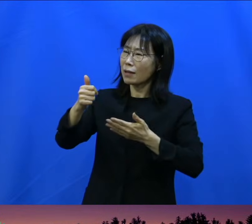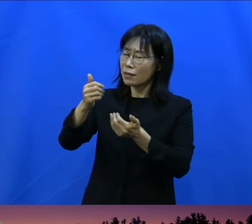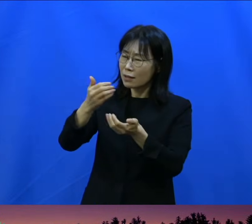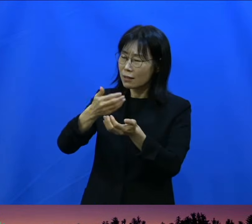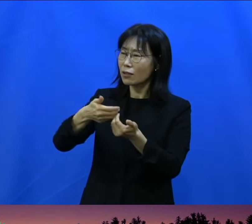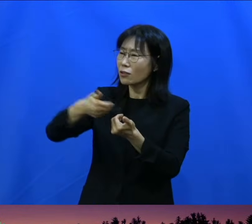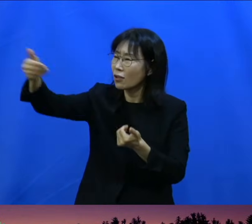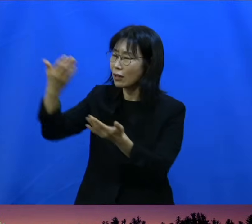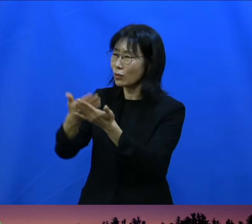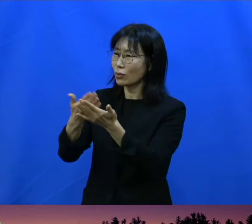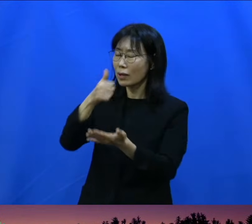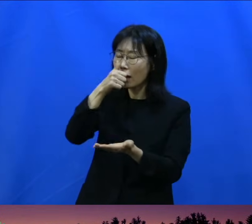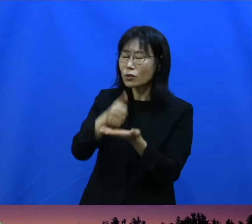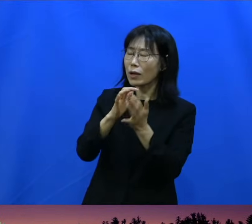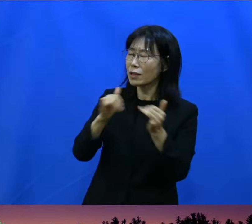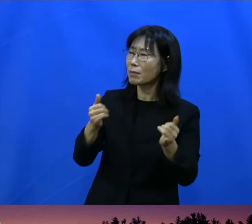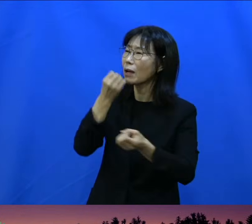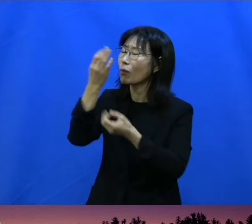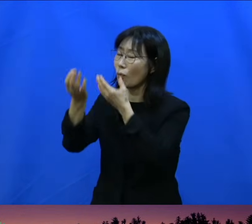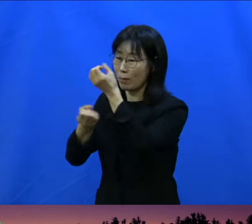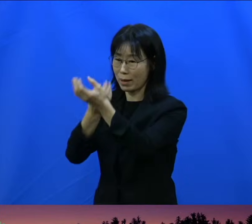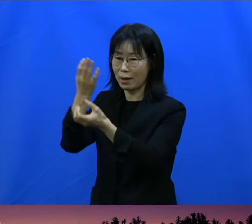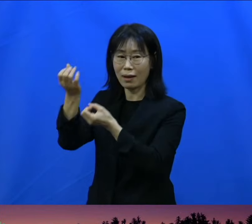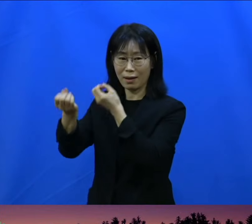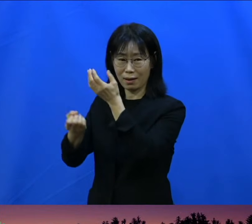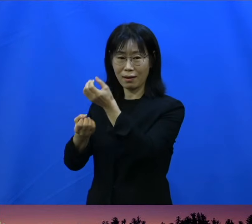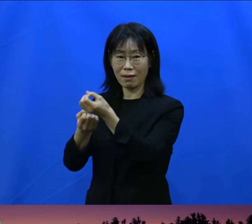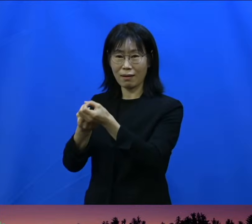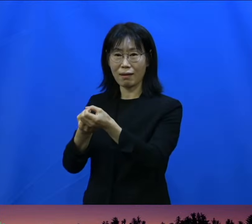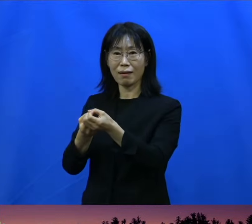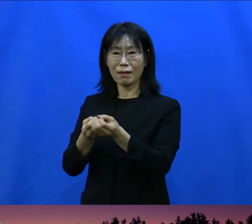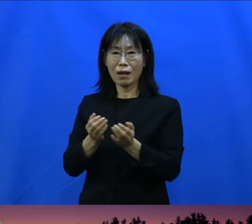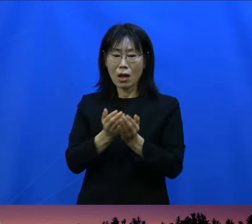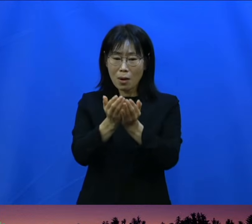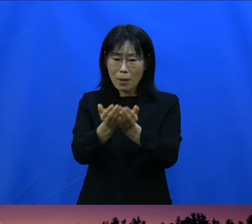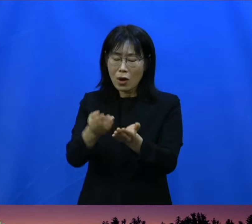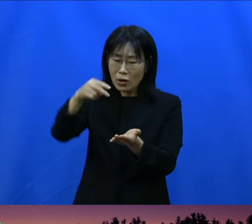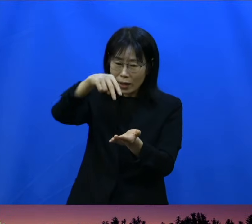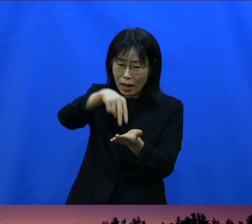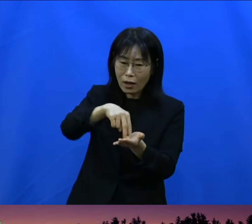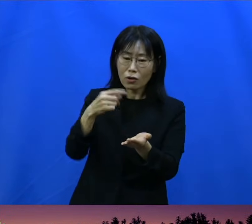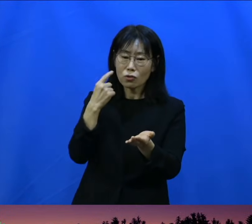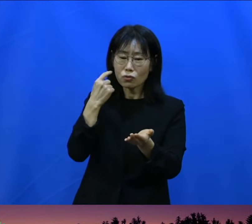죄인이로소이다. 지금 배에 타고 있는 이분이 하나님이신 거예요.